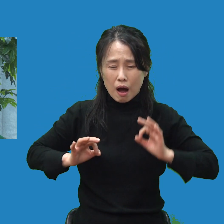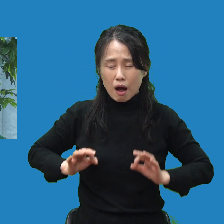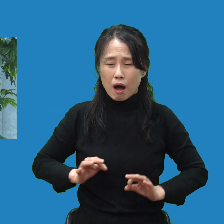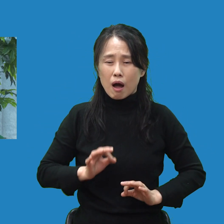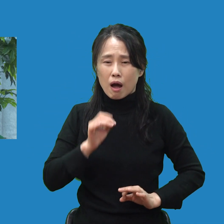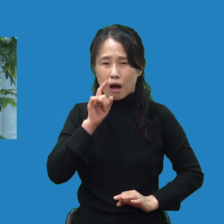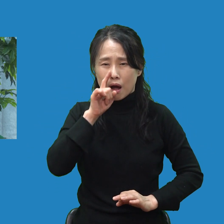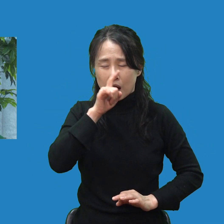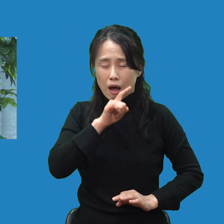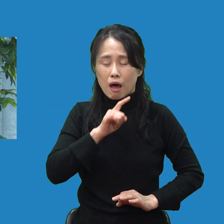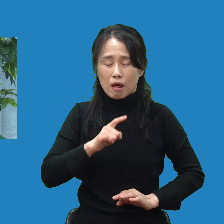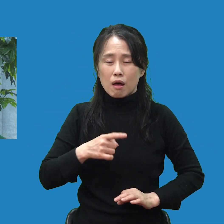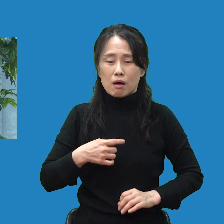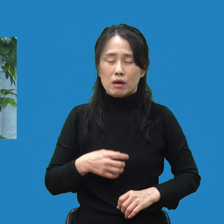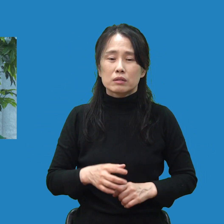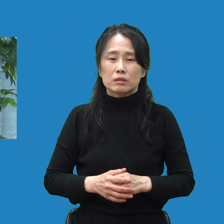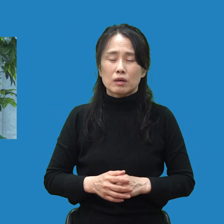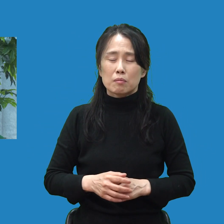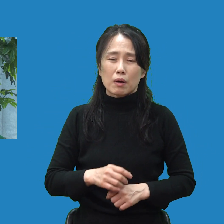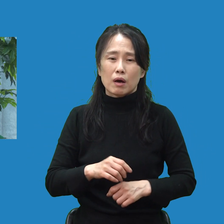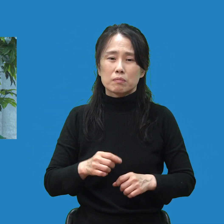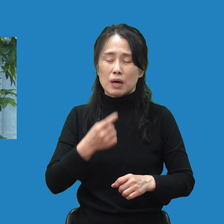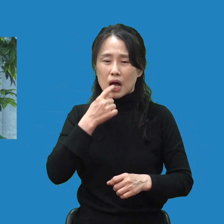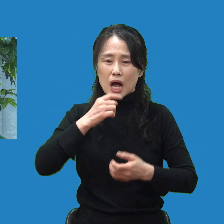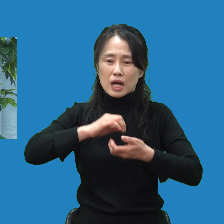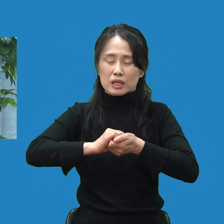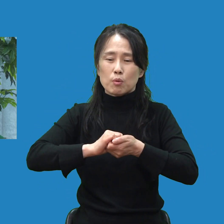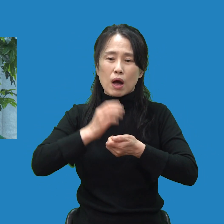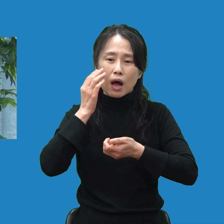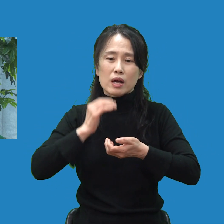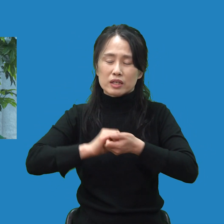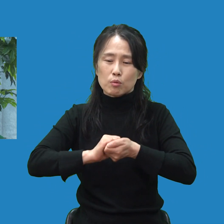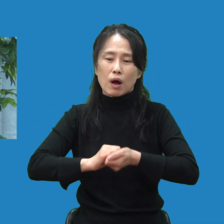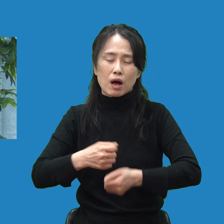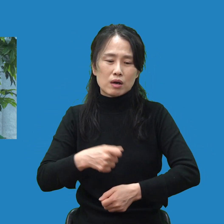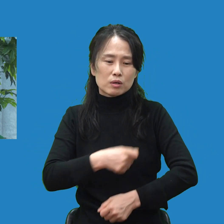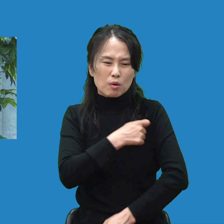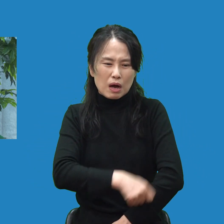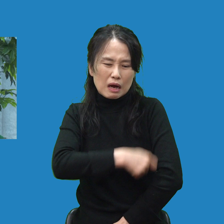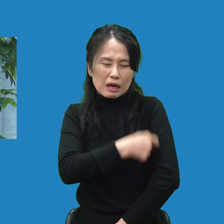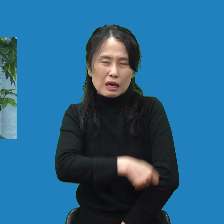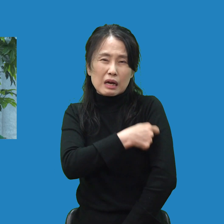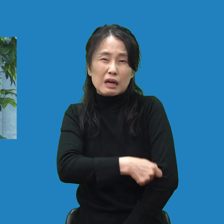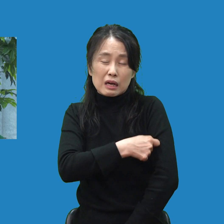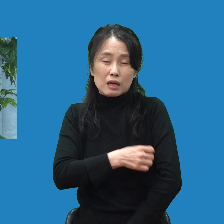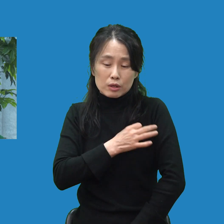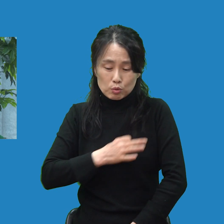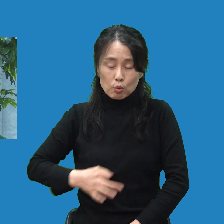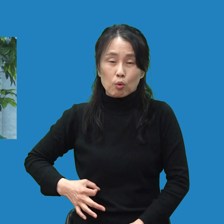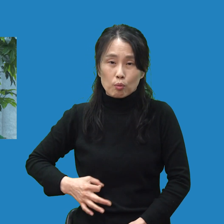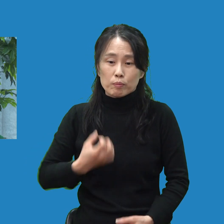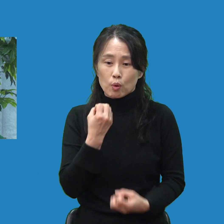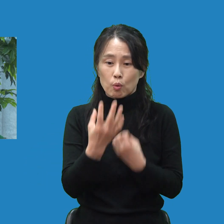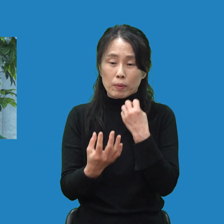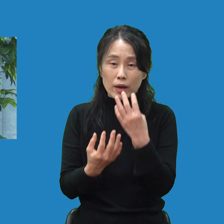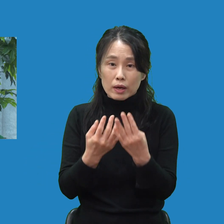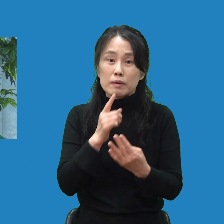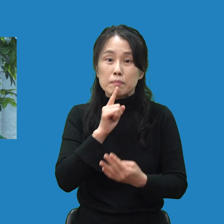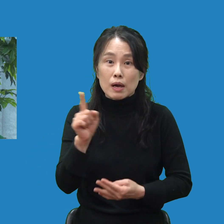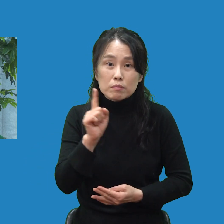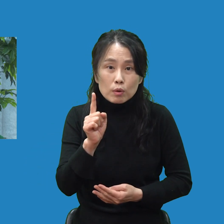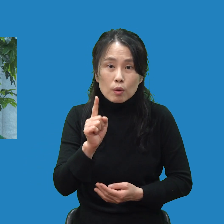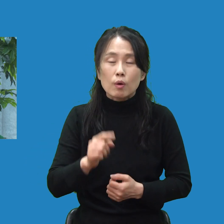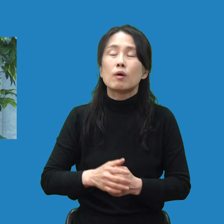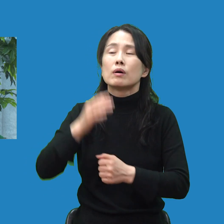악창이 나서 기와 조각으로 그냥 몸을 긁지 않으면 못 견디는 그 욥이 고백했던 말이 있죠.